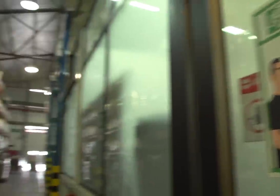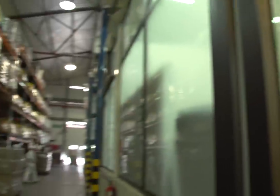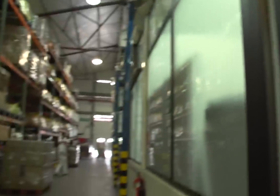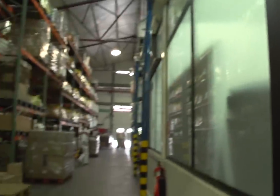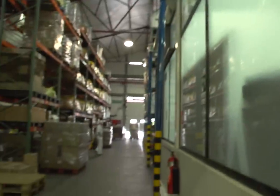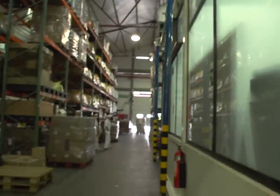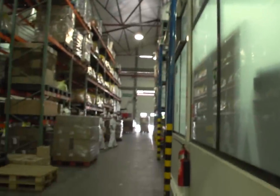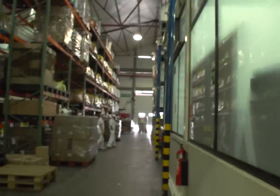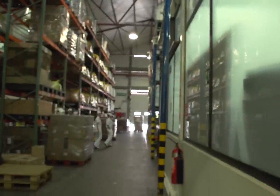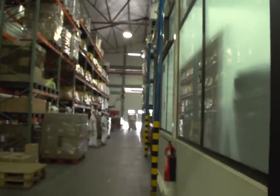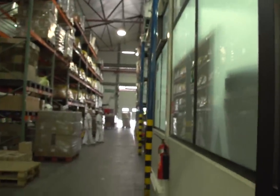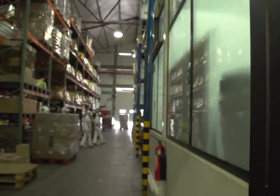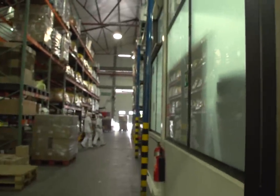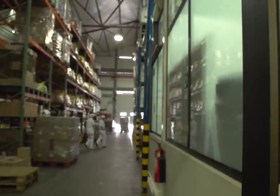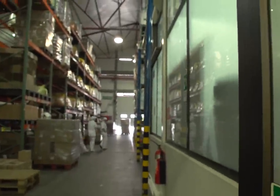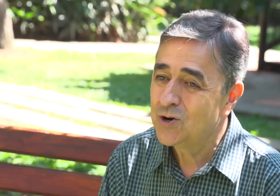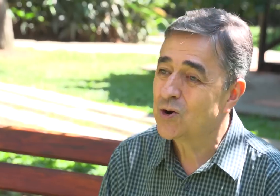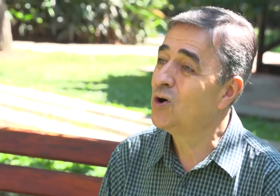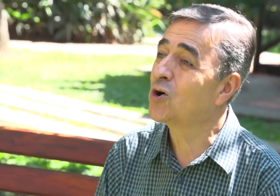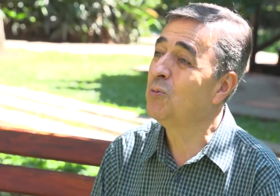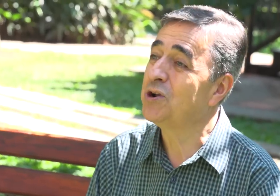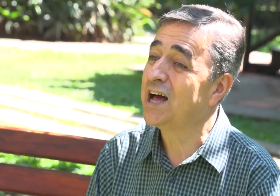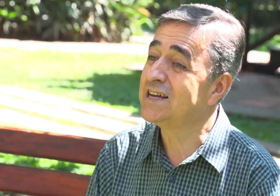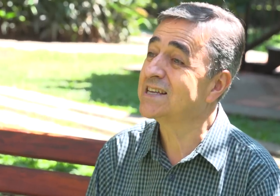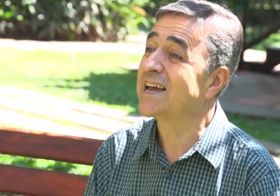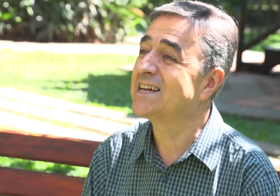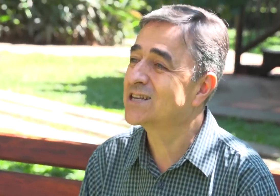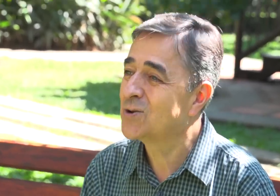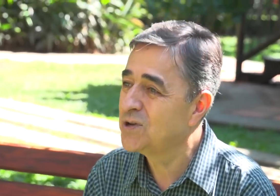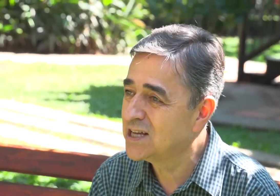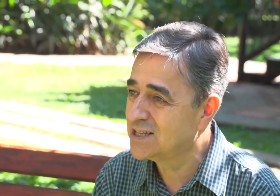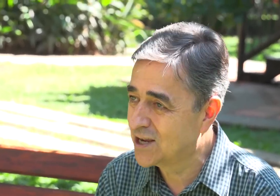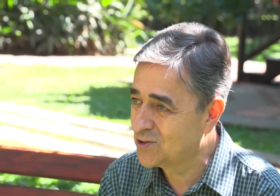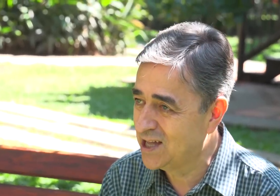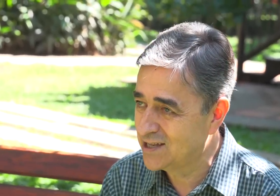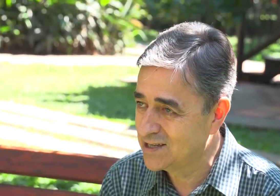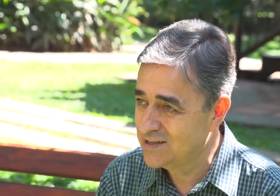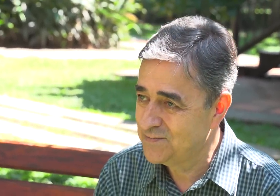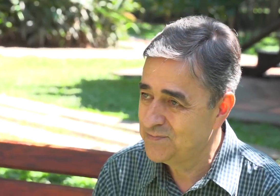empresas exitosas con comunidades excluidas y derrotadas.